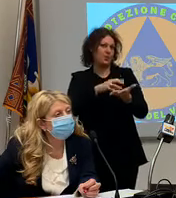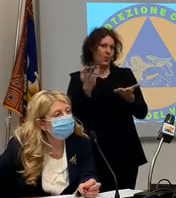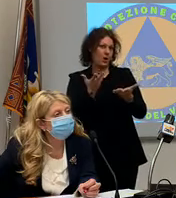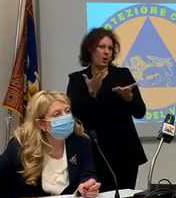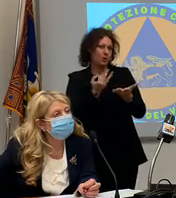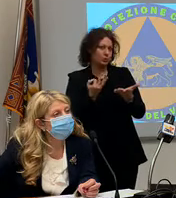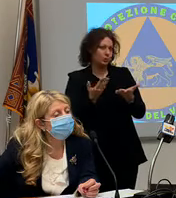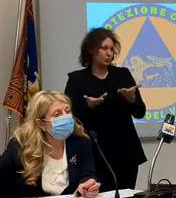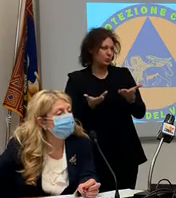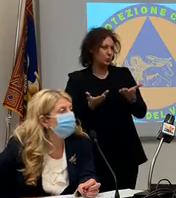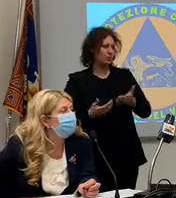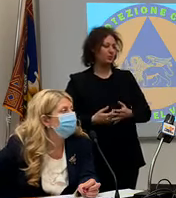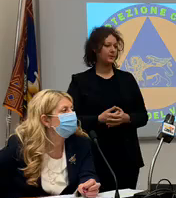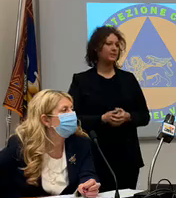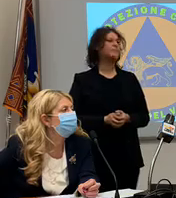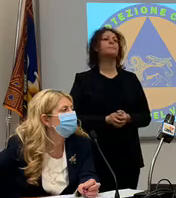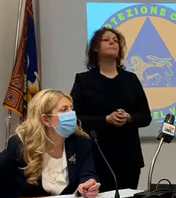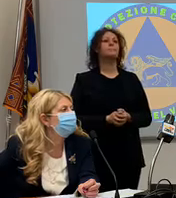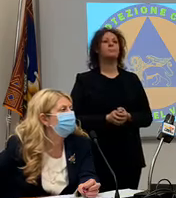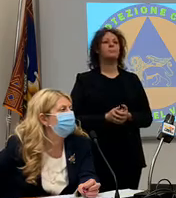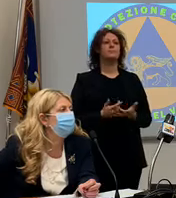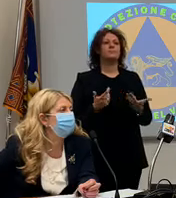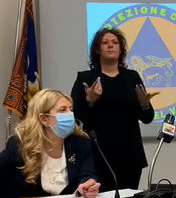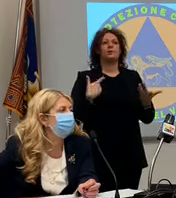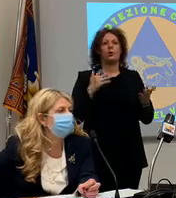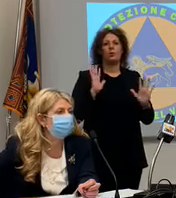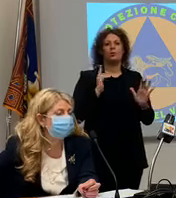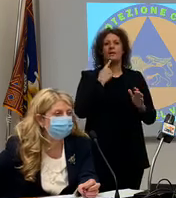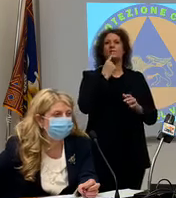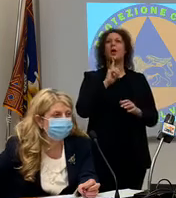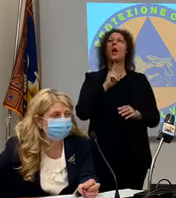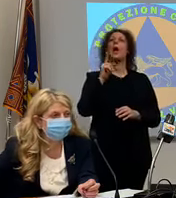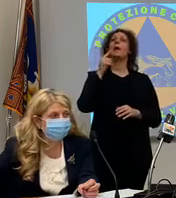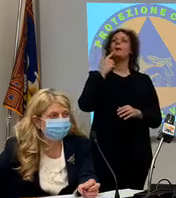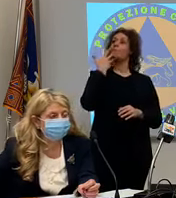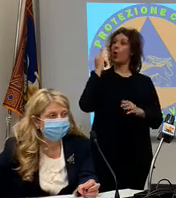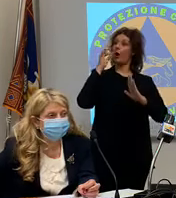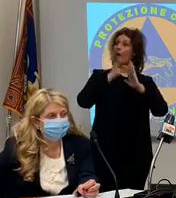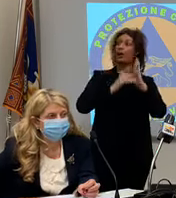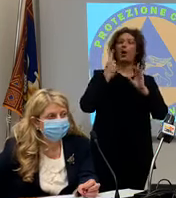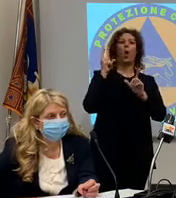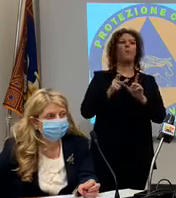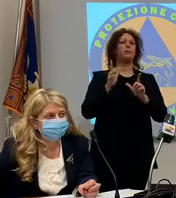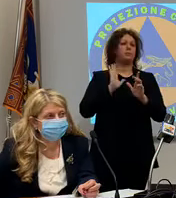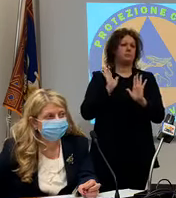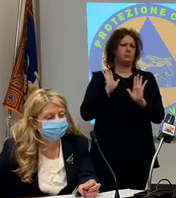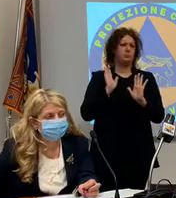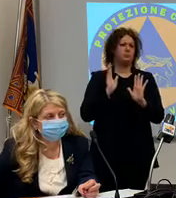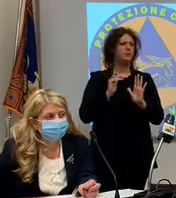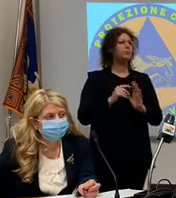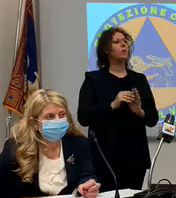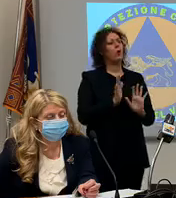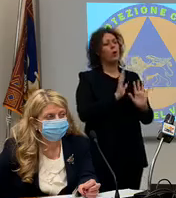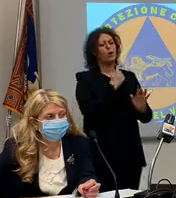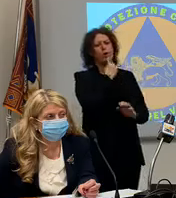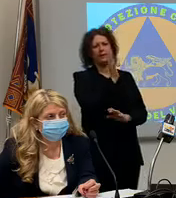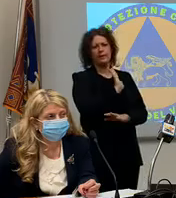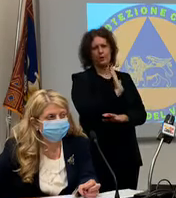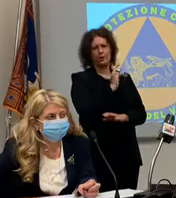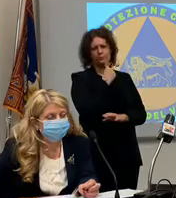sacro santo perché C Non è che hai ragione lì di tu fai misura solo no no no no non volevo banalizzare in questi termini